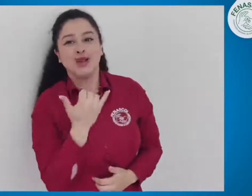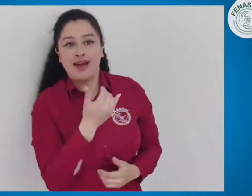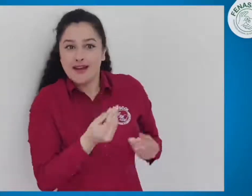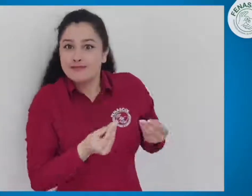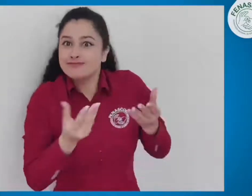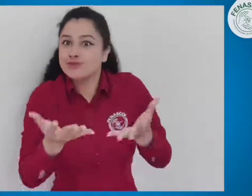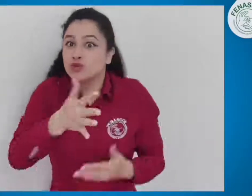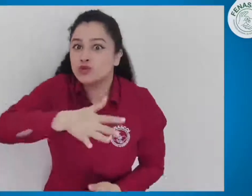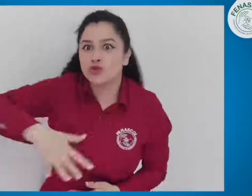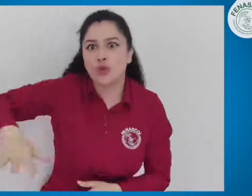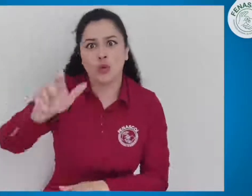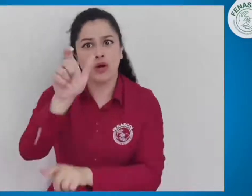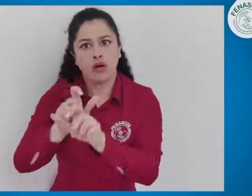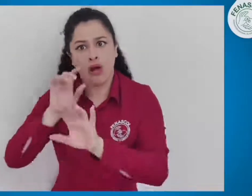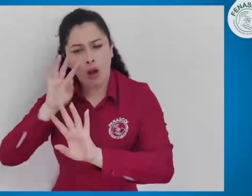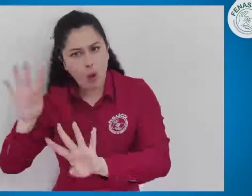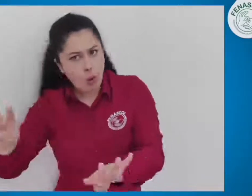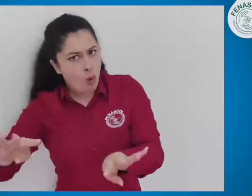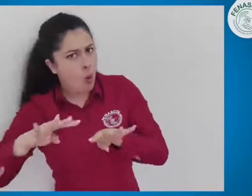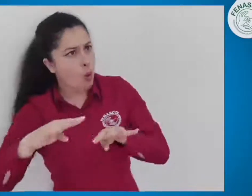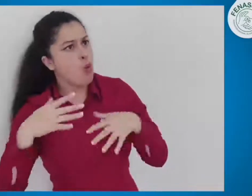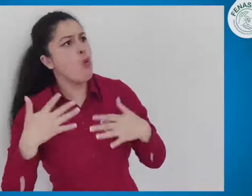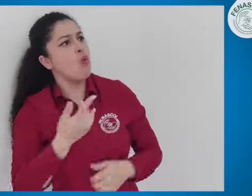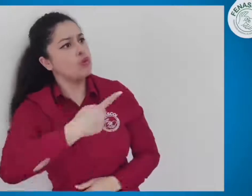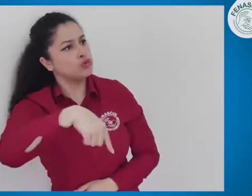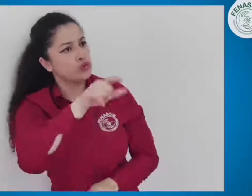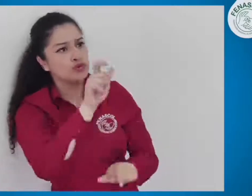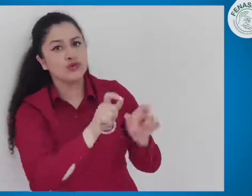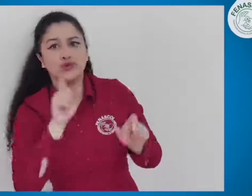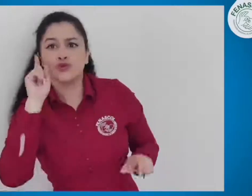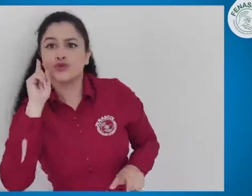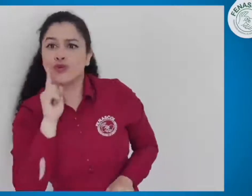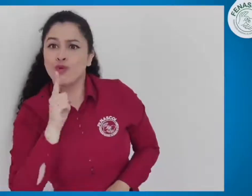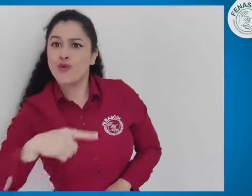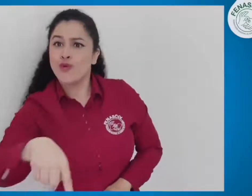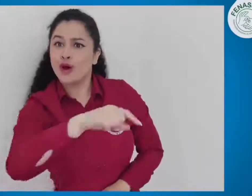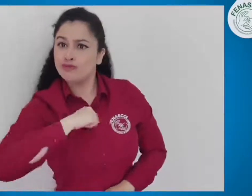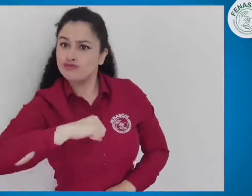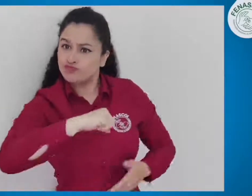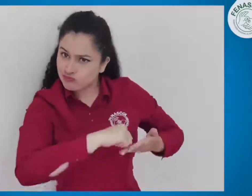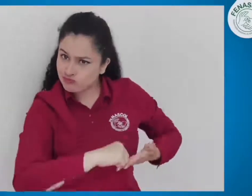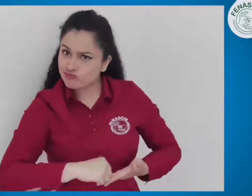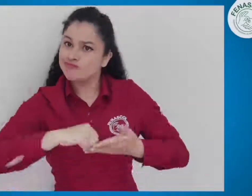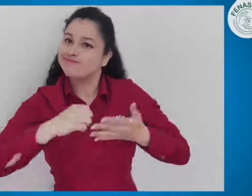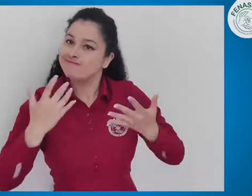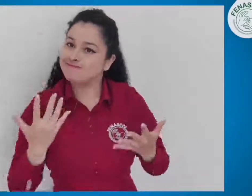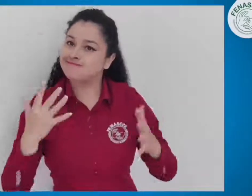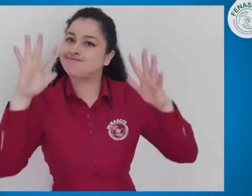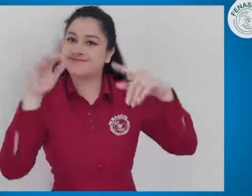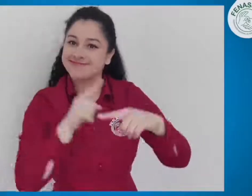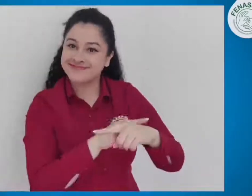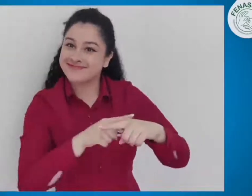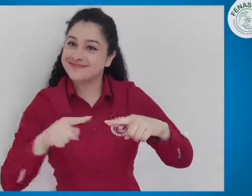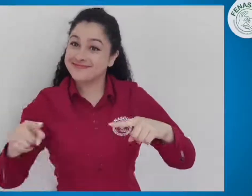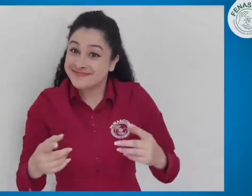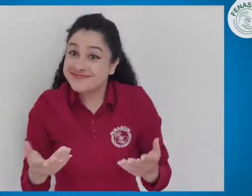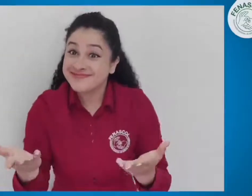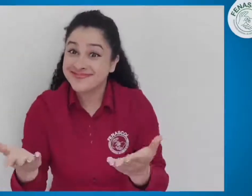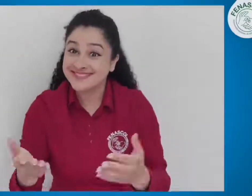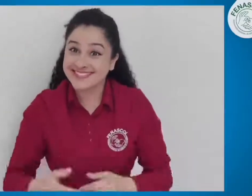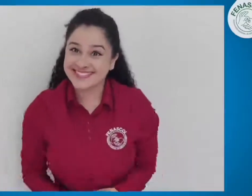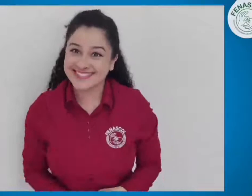esto también servirá para visibilizar a la comunidad sorda sus derechos y la celebración